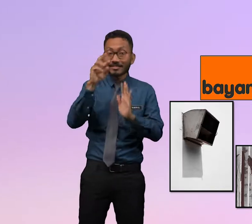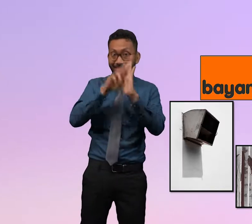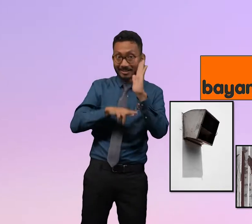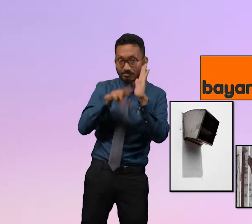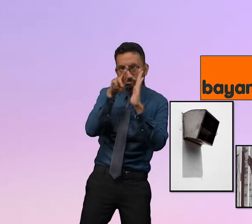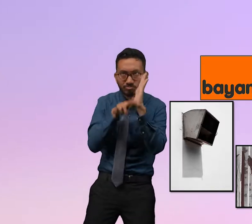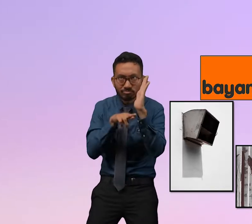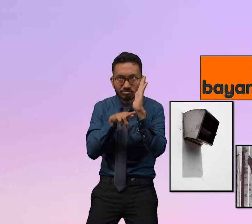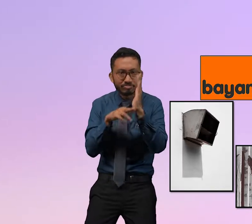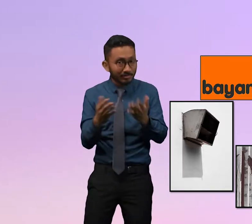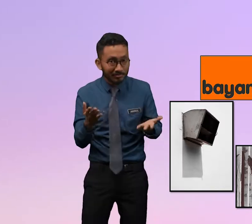rendah.